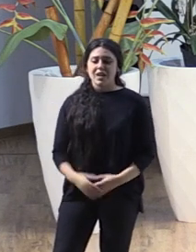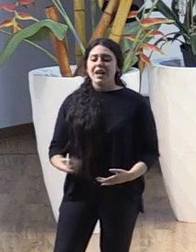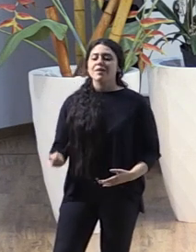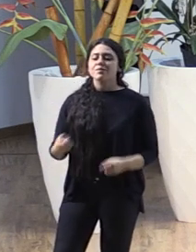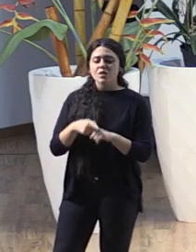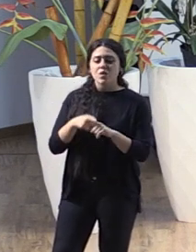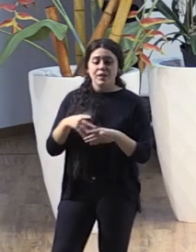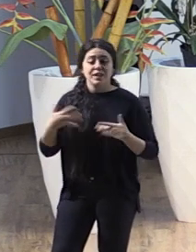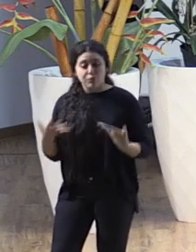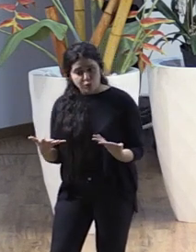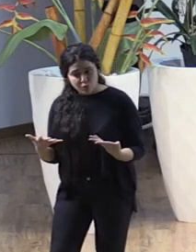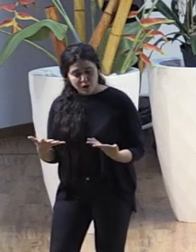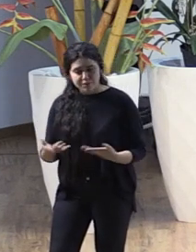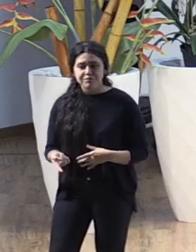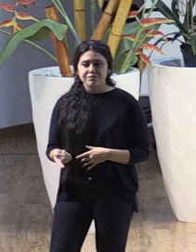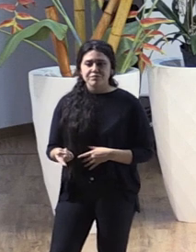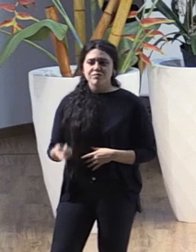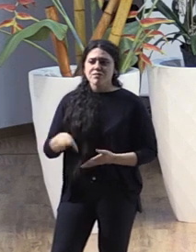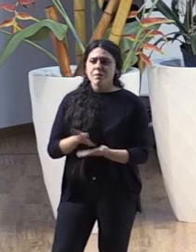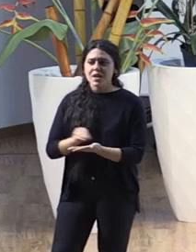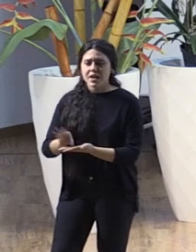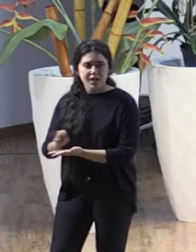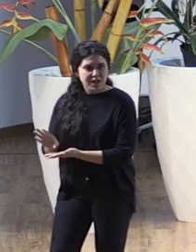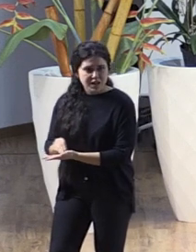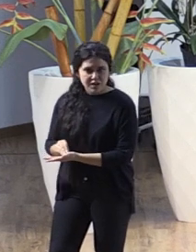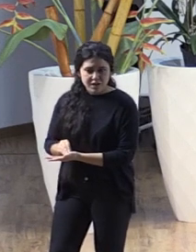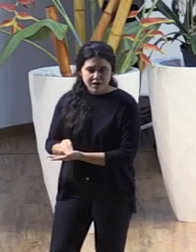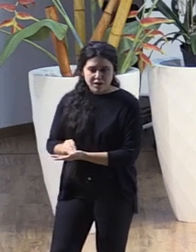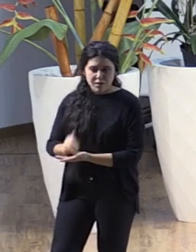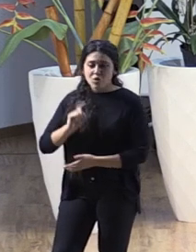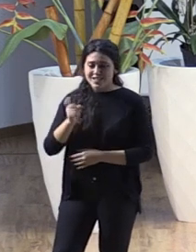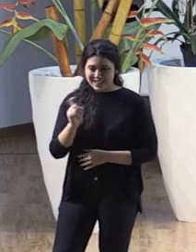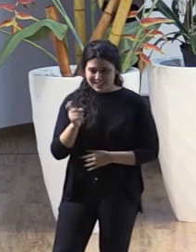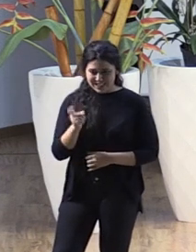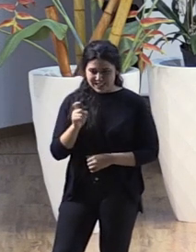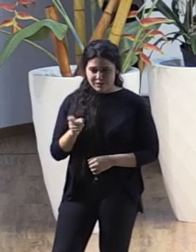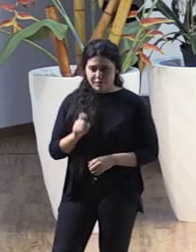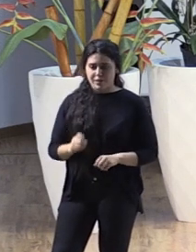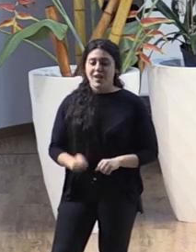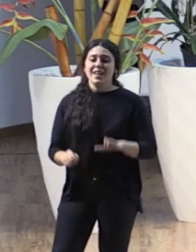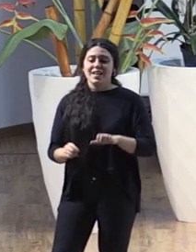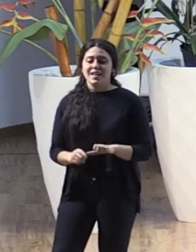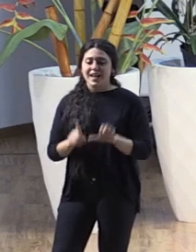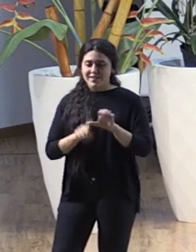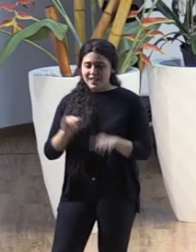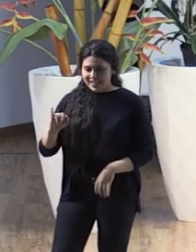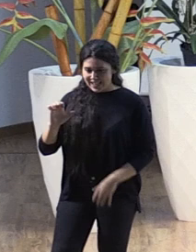recogía también otro compañero que me apuntaba, es Xavier Fran. Xavier Fran es un animador histórico allí en Cataluña.